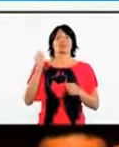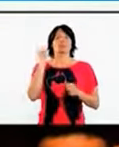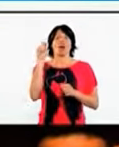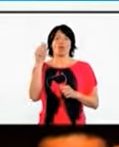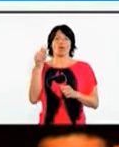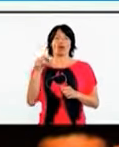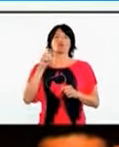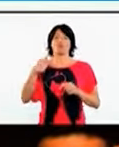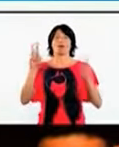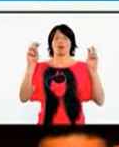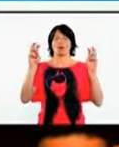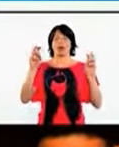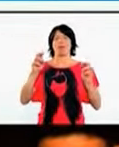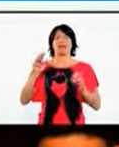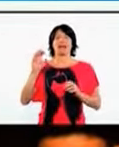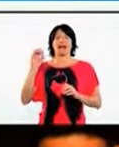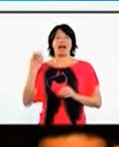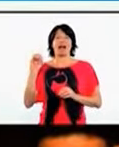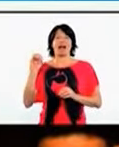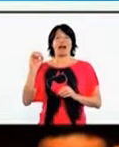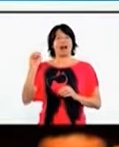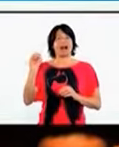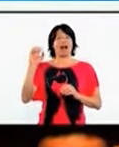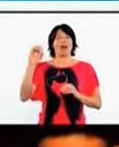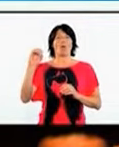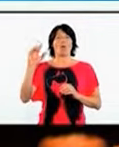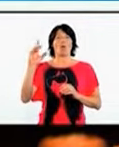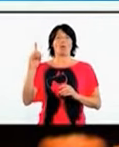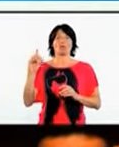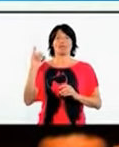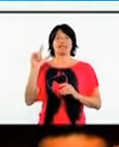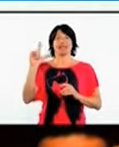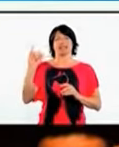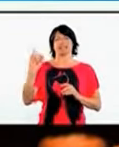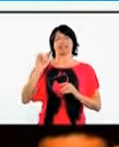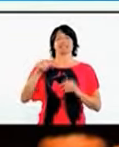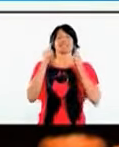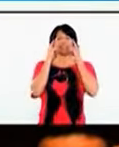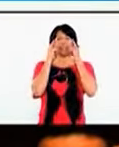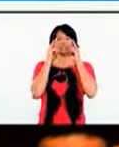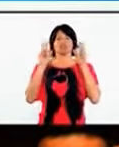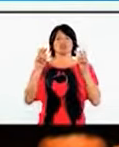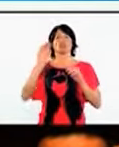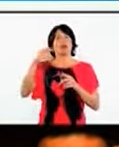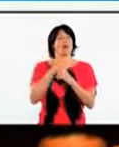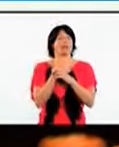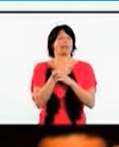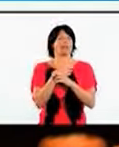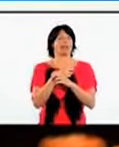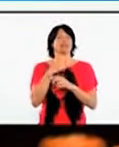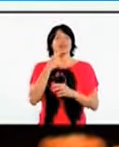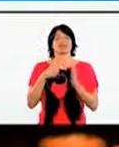Programm Aodili. Das ist die chinesische Bezeichnung für Österreich. Und darin mimt er einen Oberösterreicher